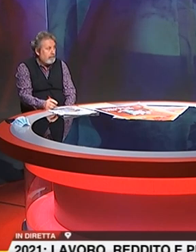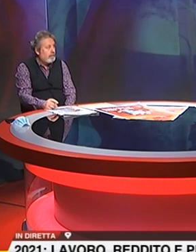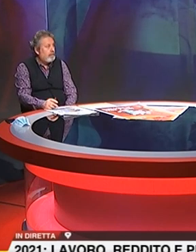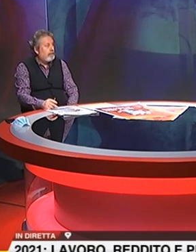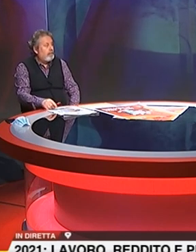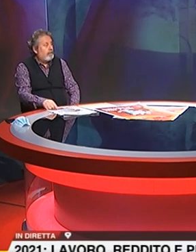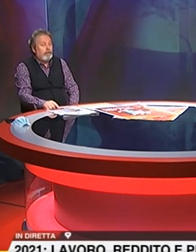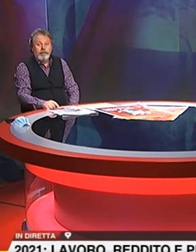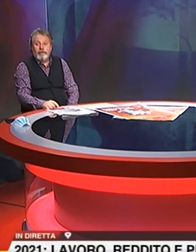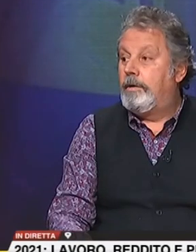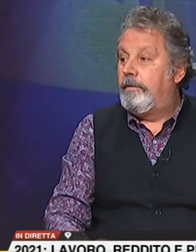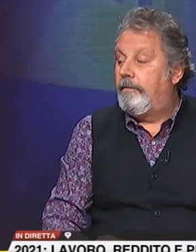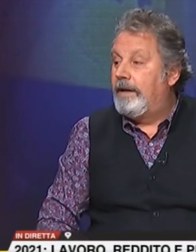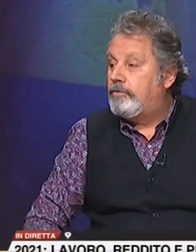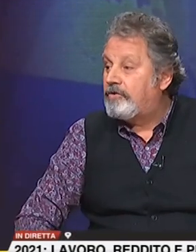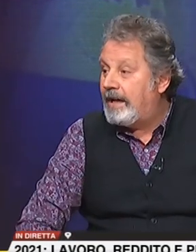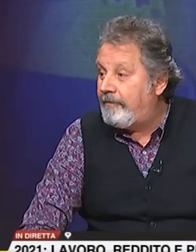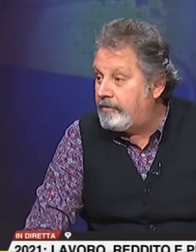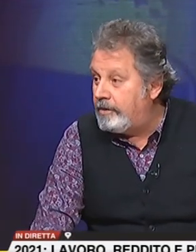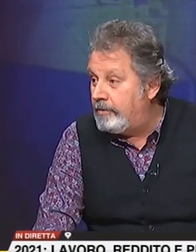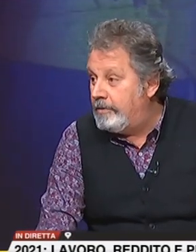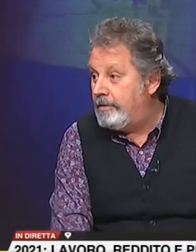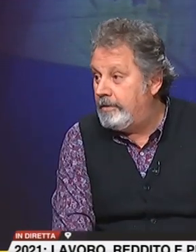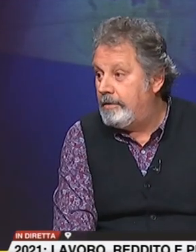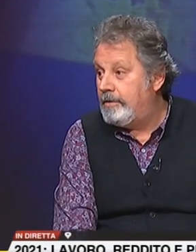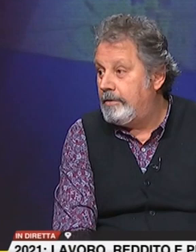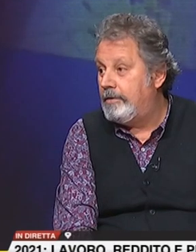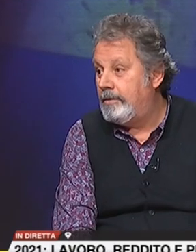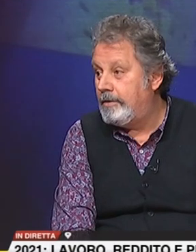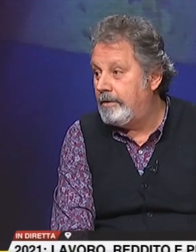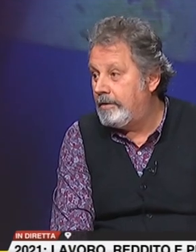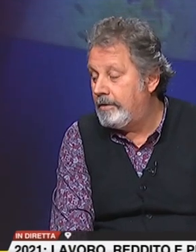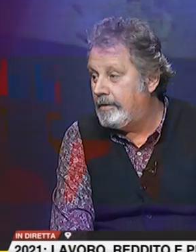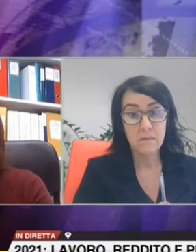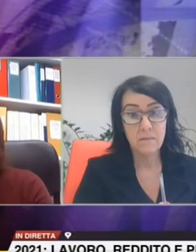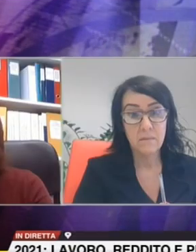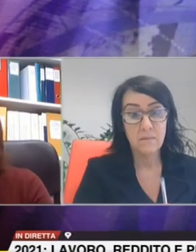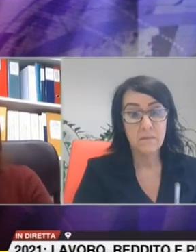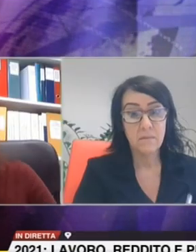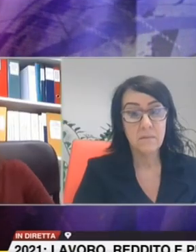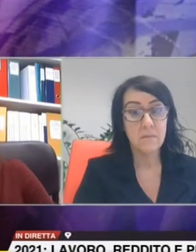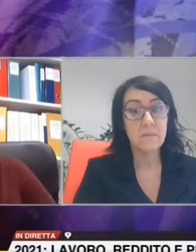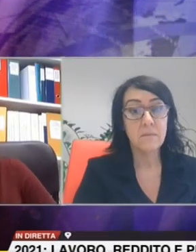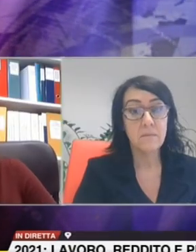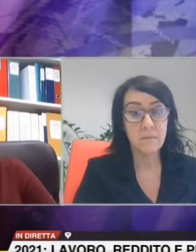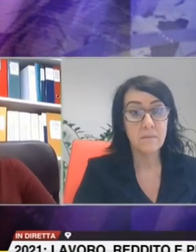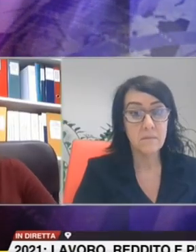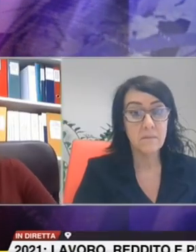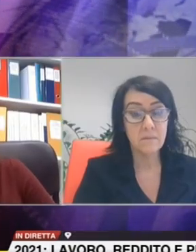Le faccio rispondere. Paulino Barbiero. E tu Sara, faccio io. O Sara? Beh,